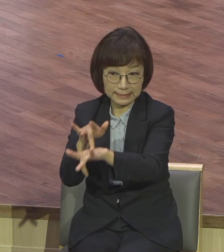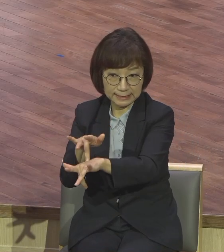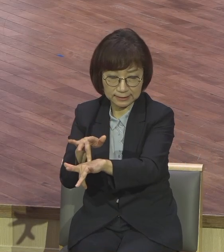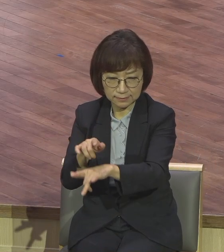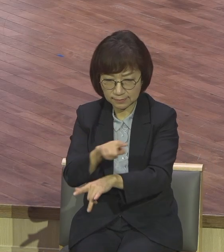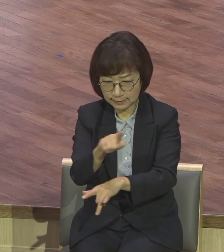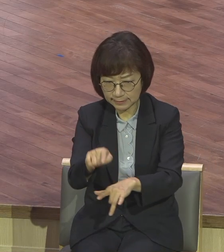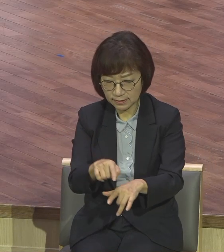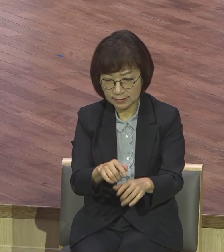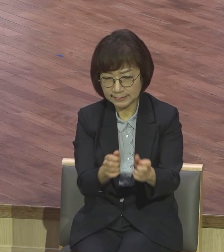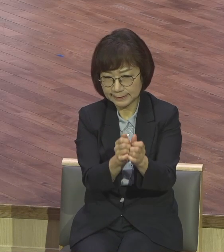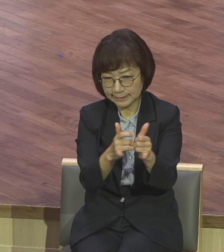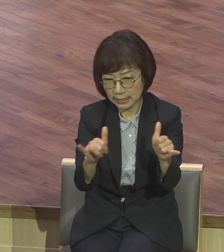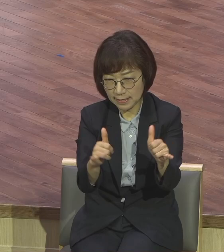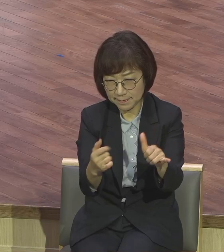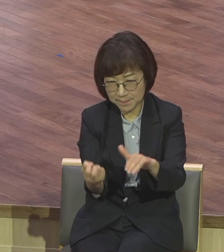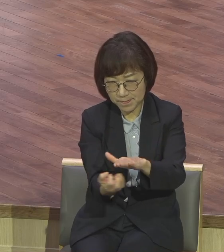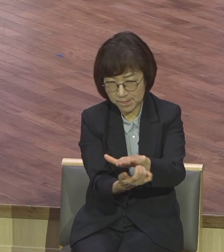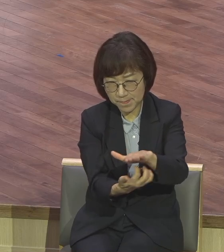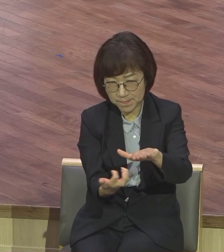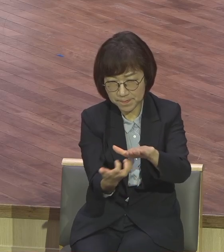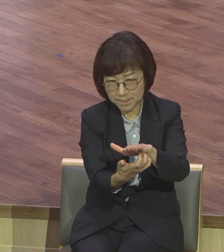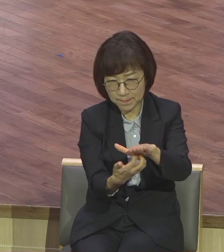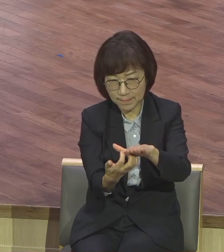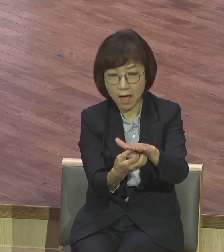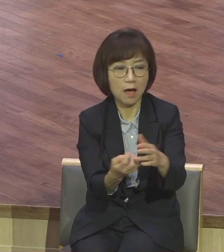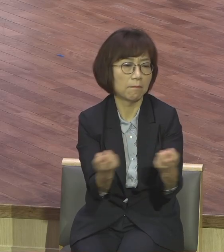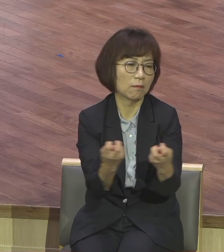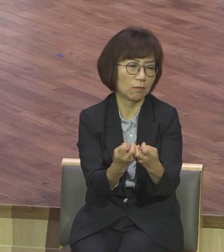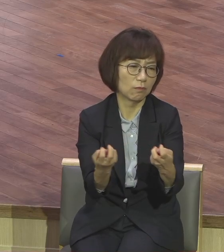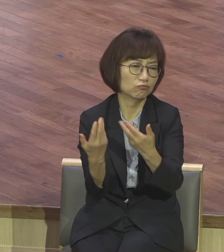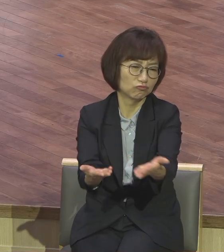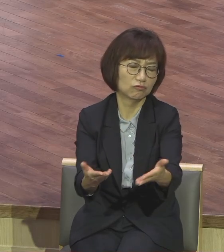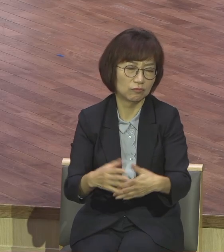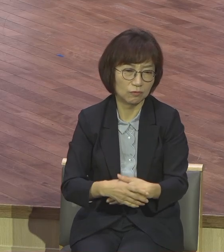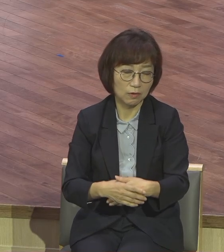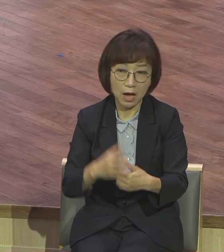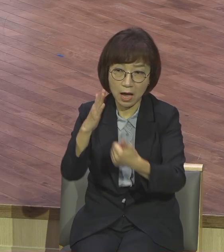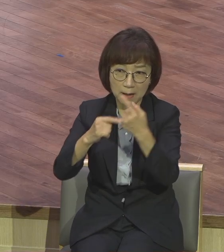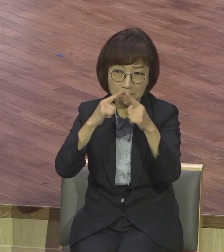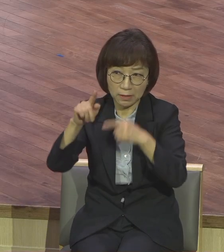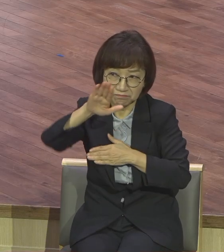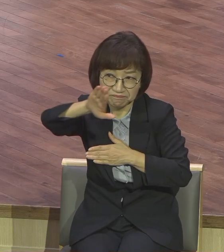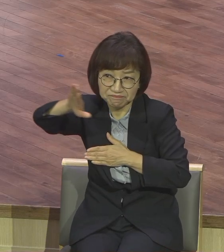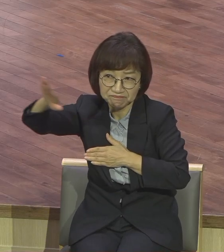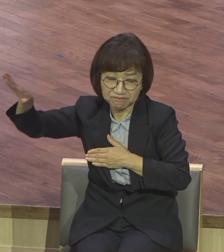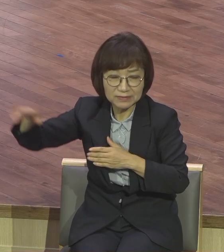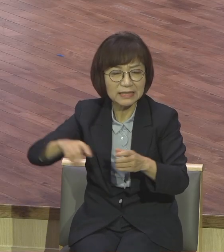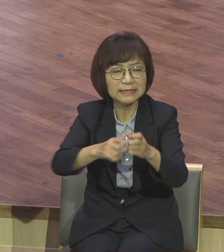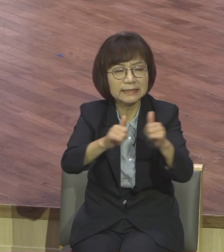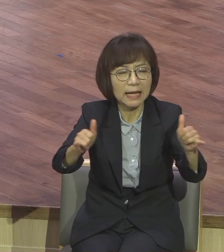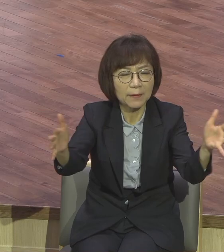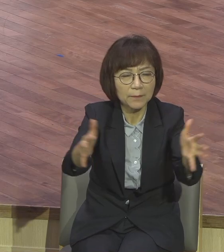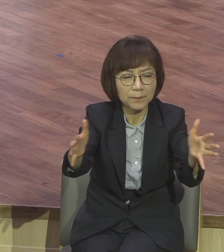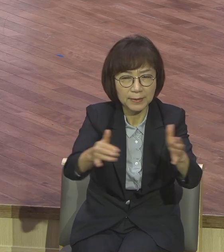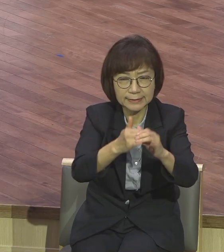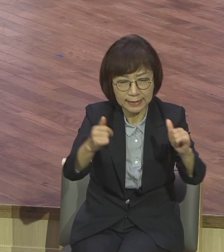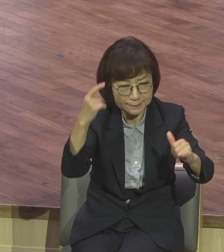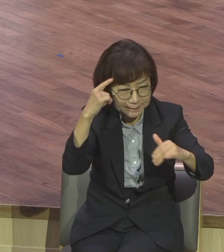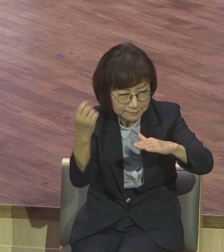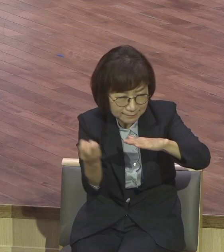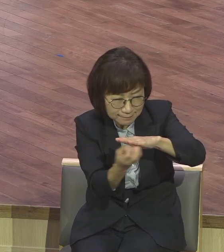그래. 인간적인 인본주의. 하나님 말씀 중심이 아니에요. 인간 중심의